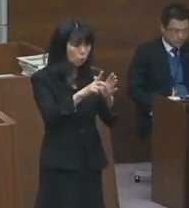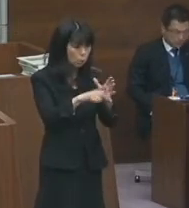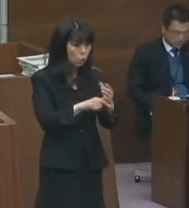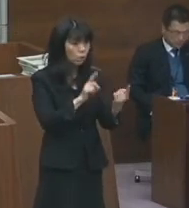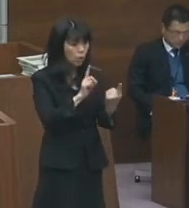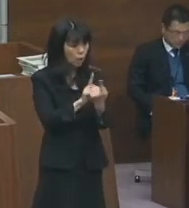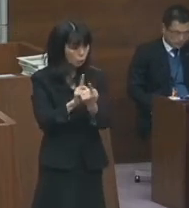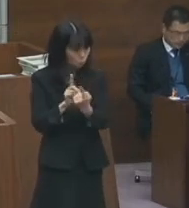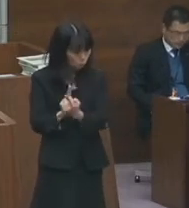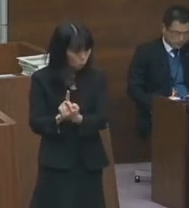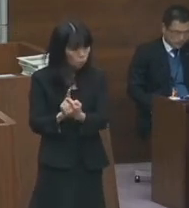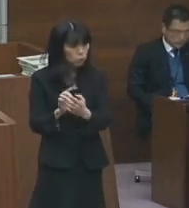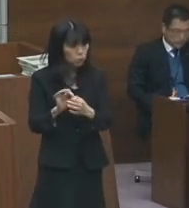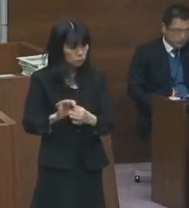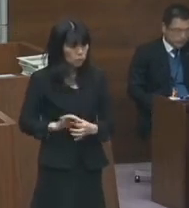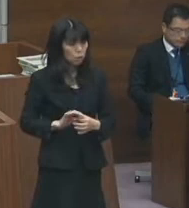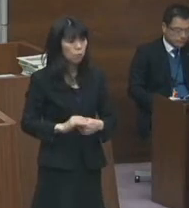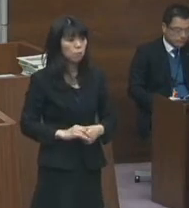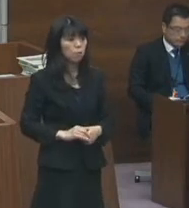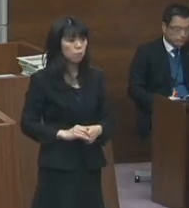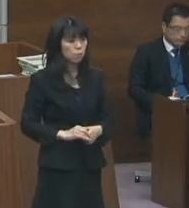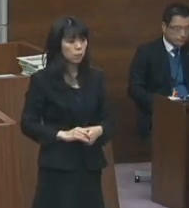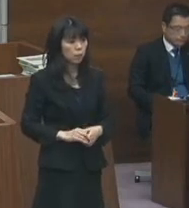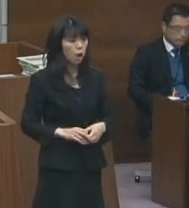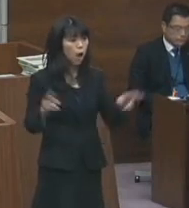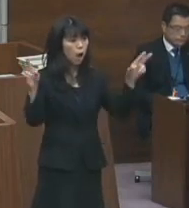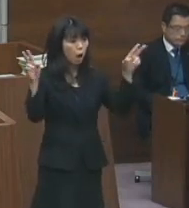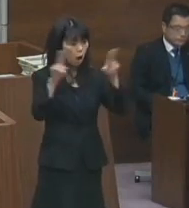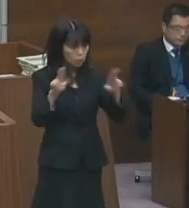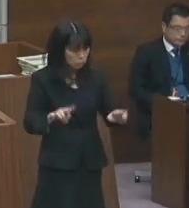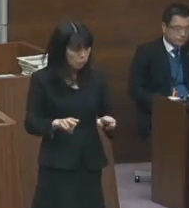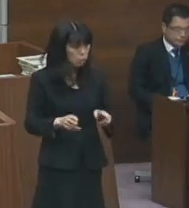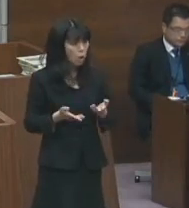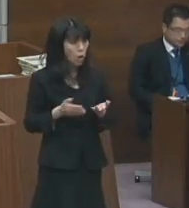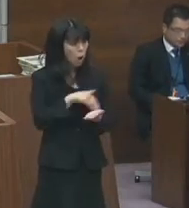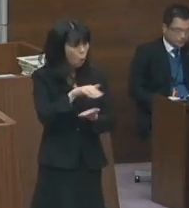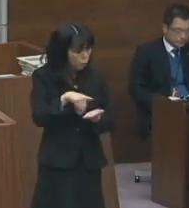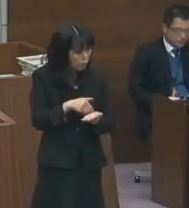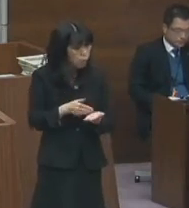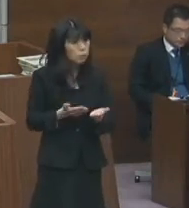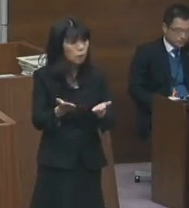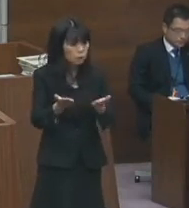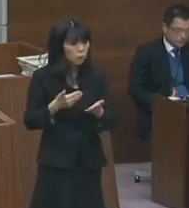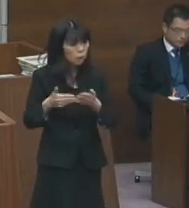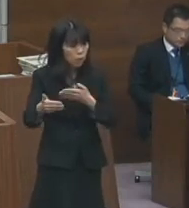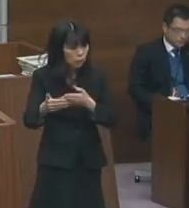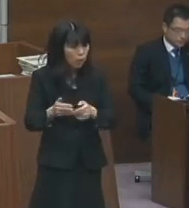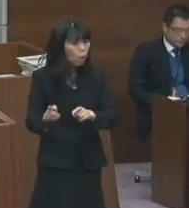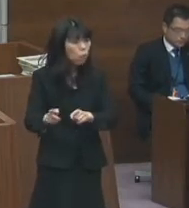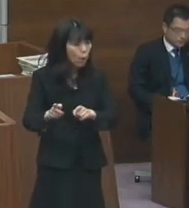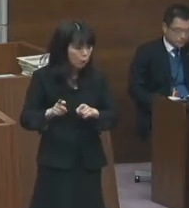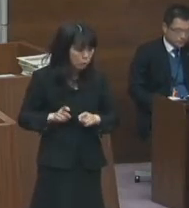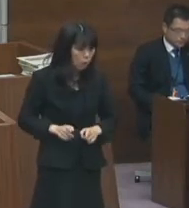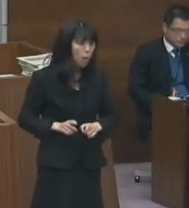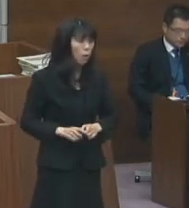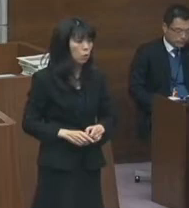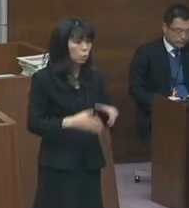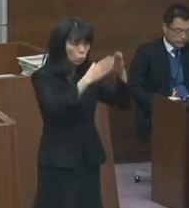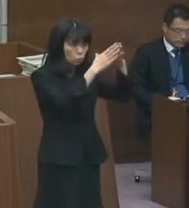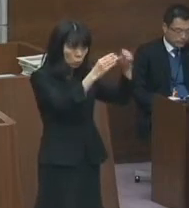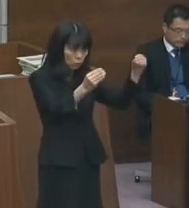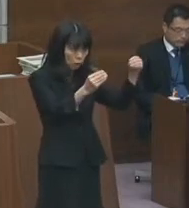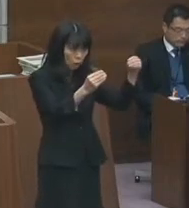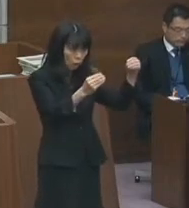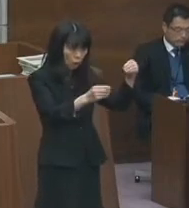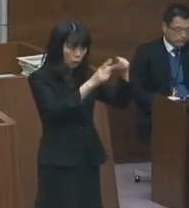でございますが、阪神・淡路大震災の経験を踏まえ、国が都道府県に対